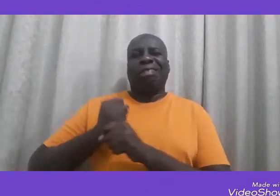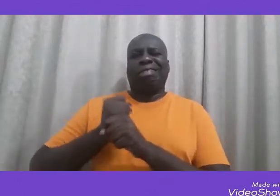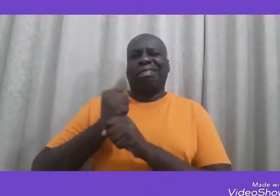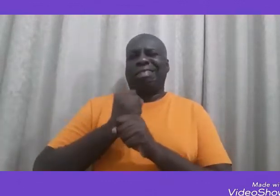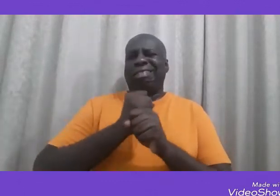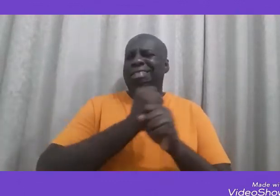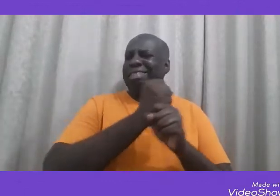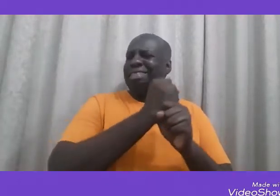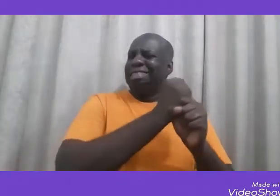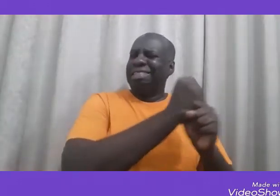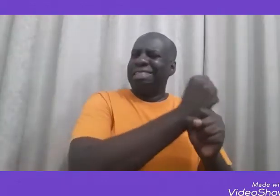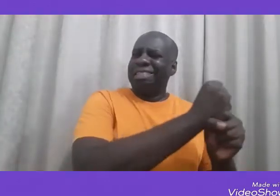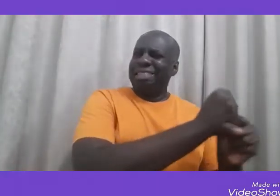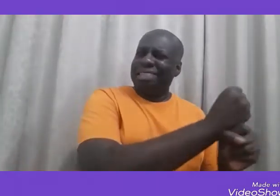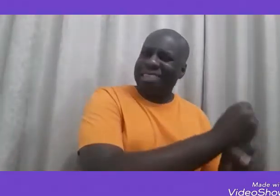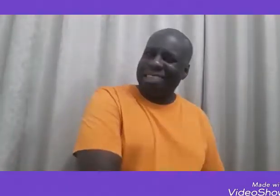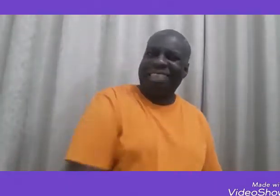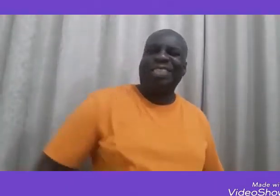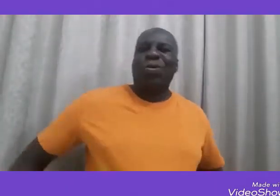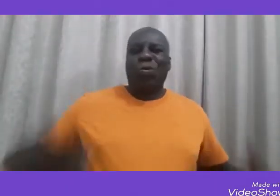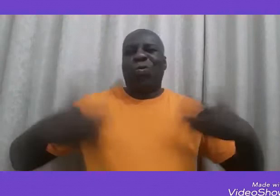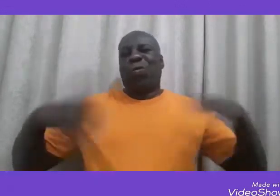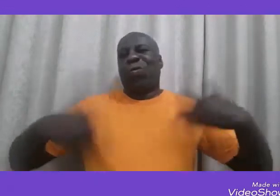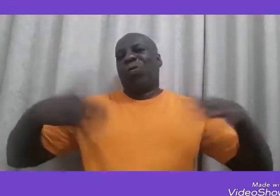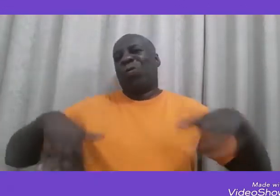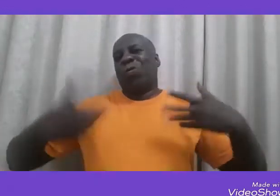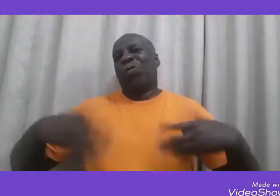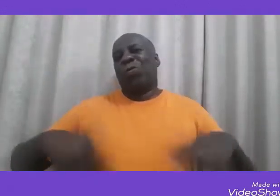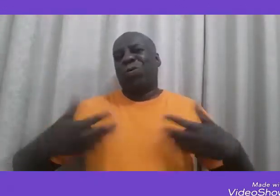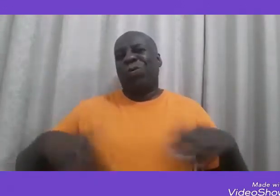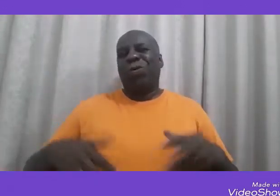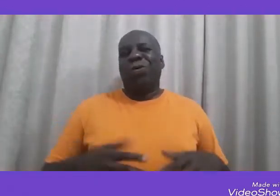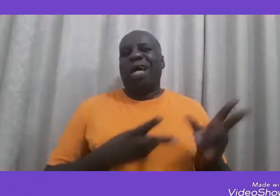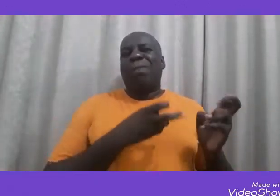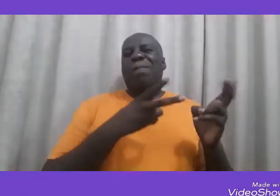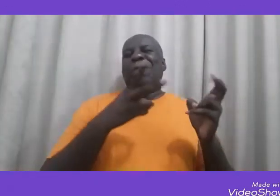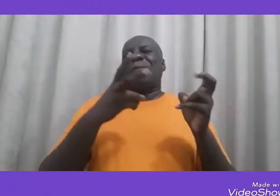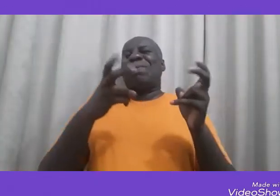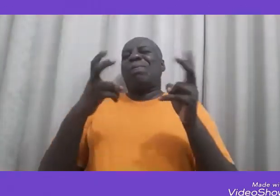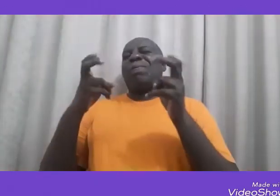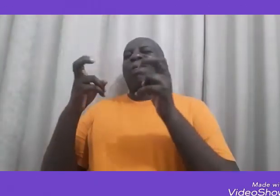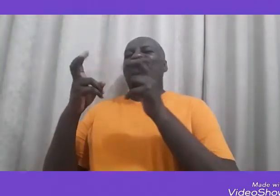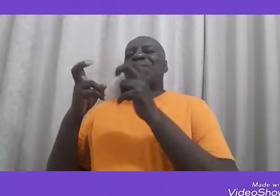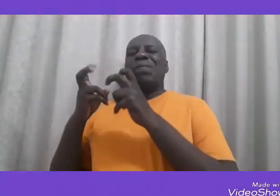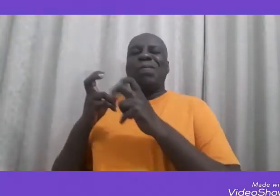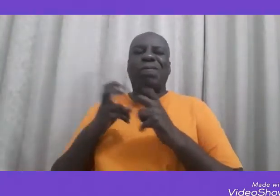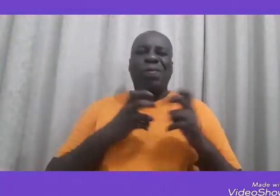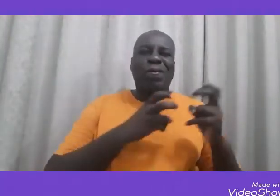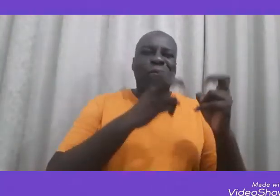perfeito pra todas as ocasiões, viu? E pra quem, assim como eu, adora um chiclete e quer manter o hálito super refrescante, precisa experimentar,